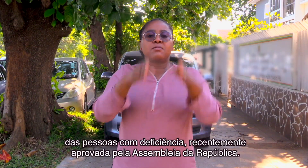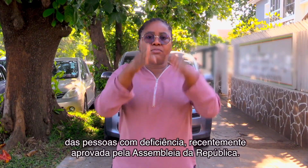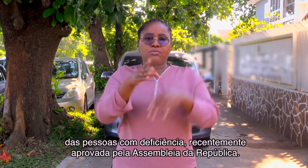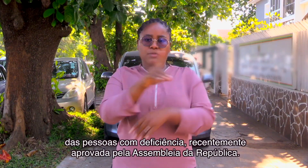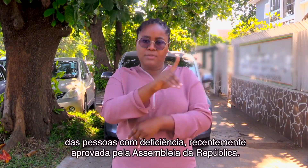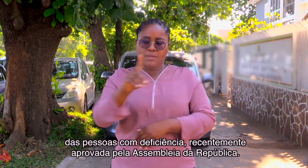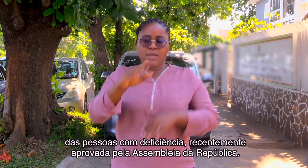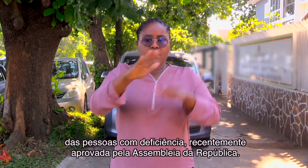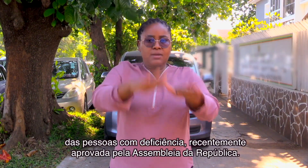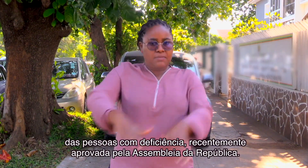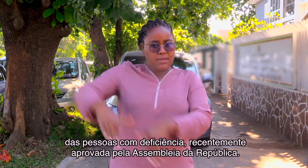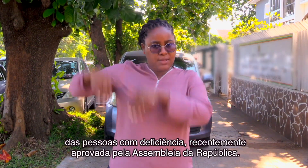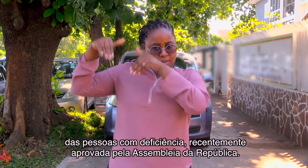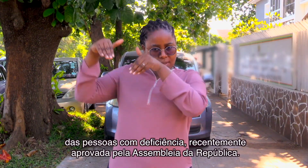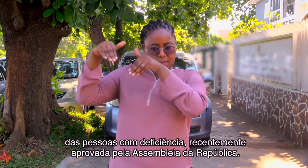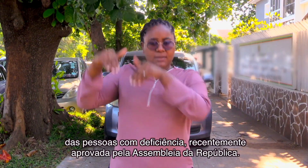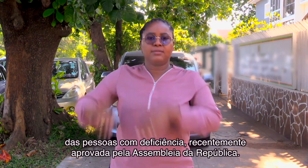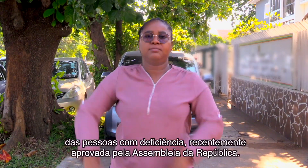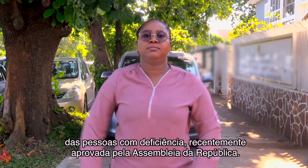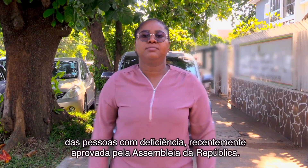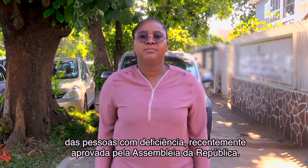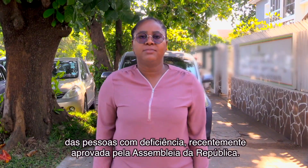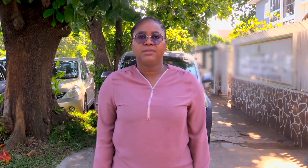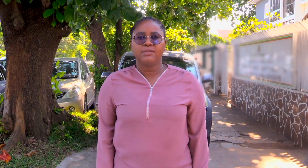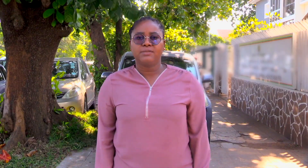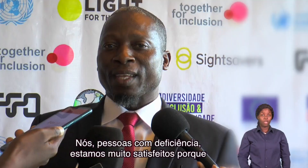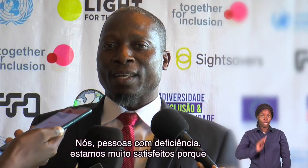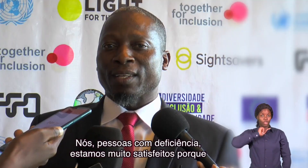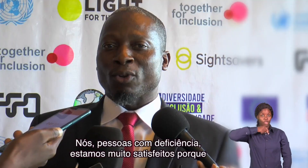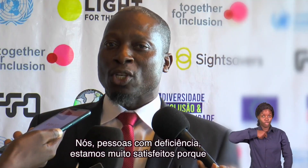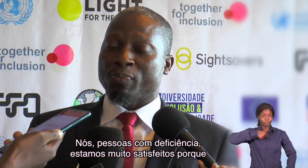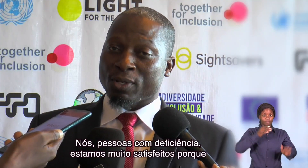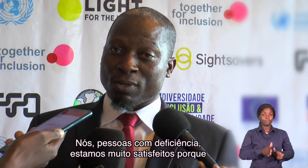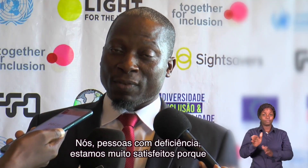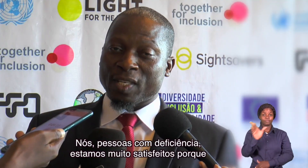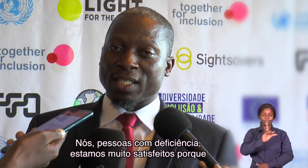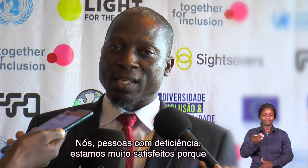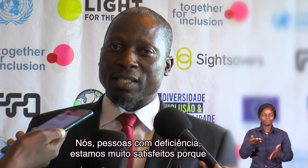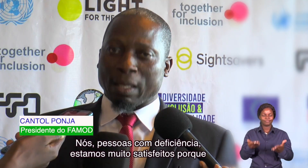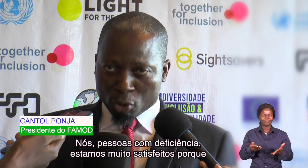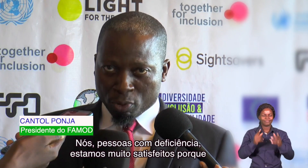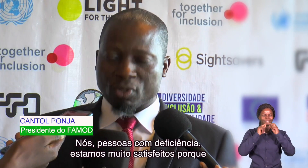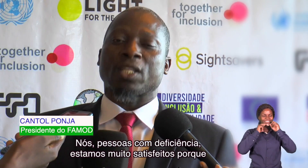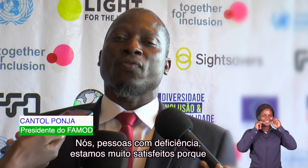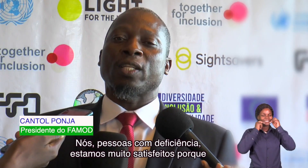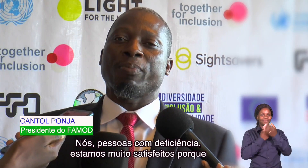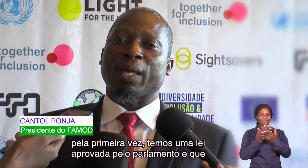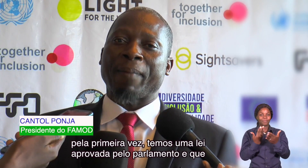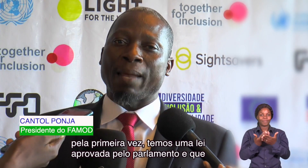recentemente aprovada pela Assembleia da República. Nós, as pessoas com deficiência, estamos muito satisfeitos, porque pela